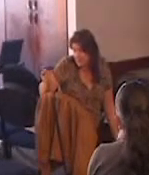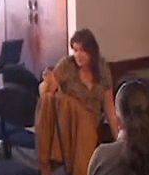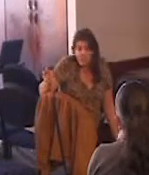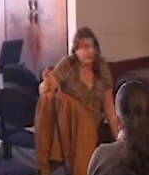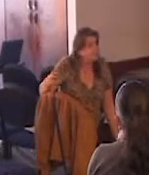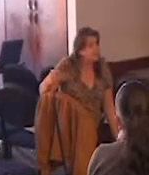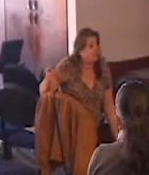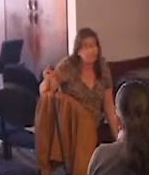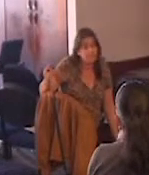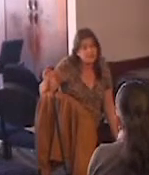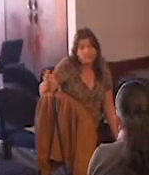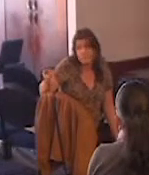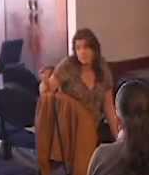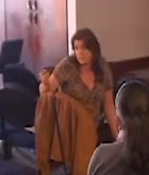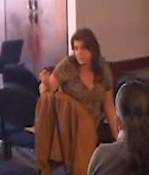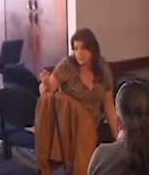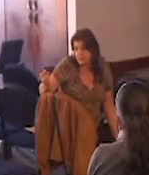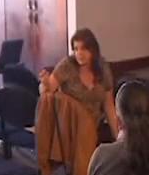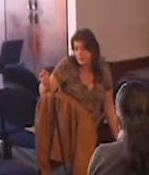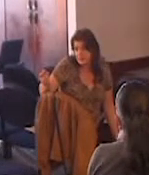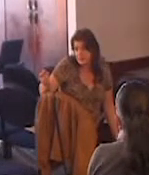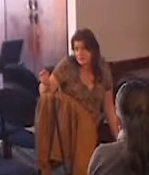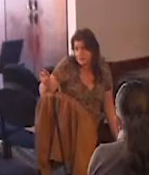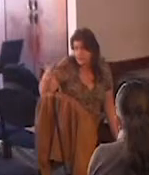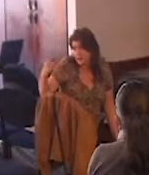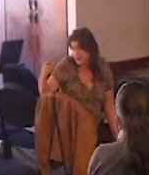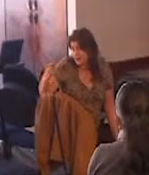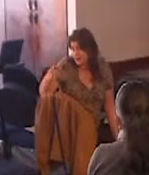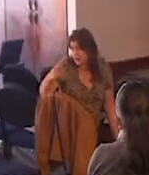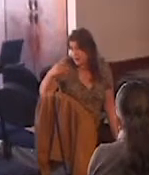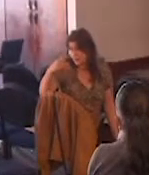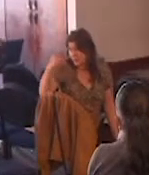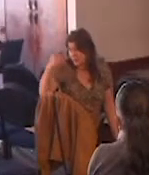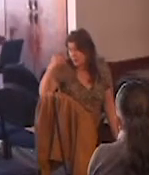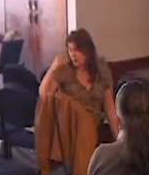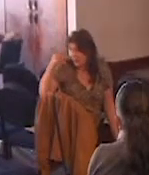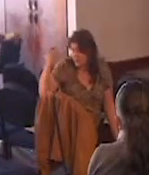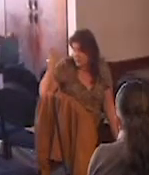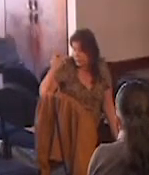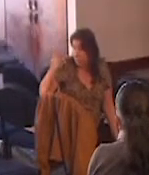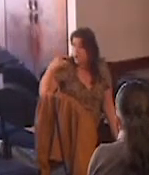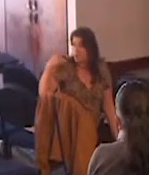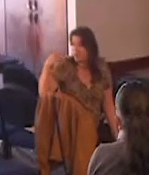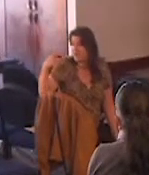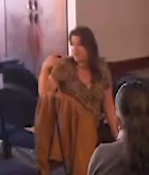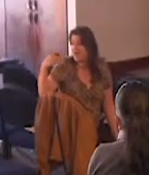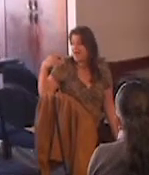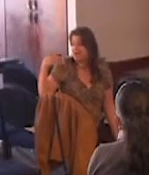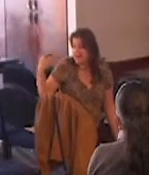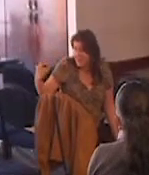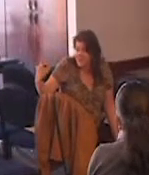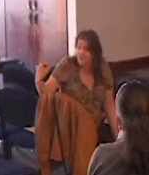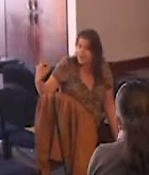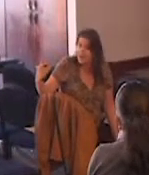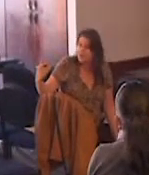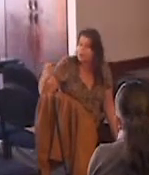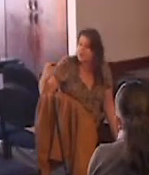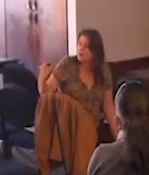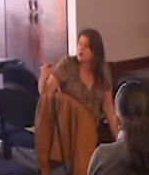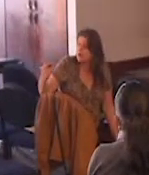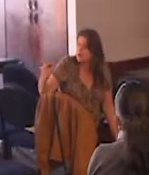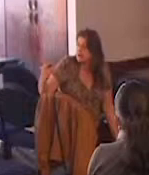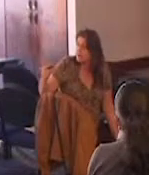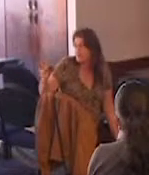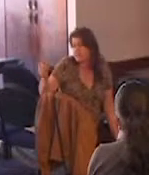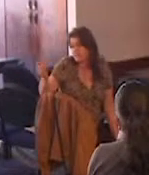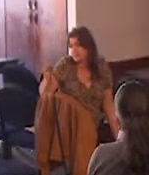es pensar. El que a veces hay personas que tienen todo el aparato para